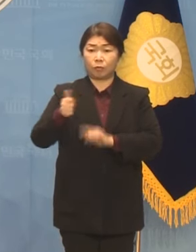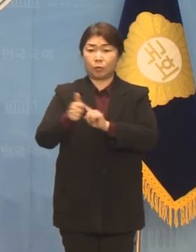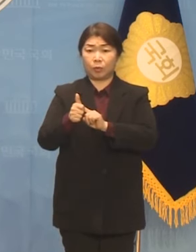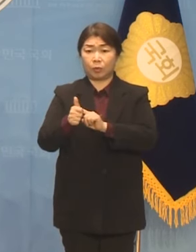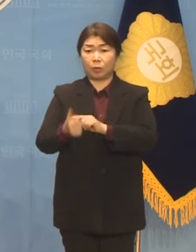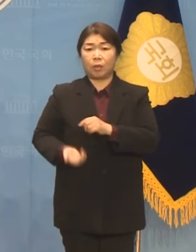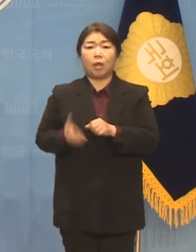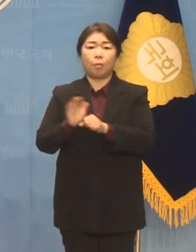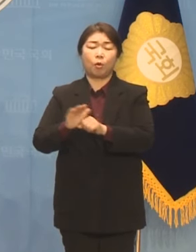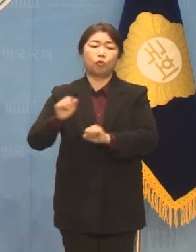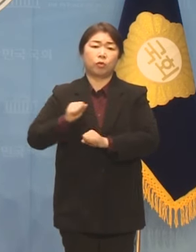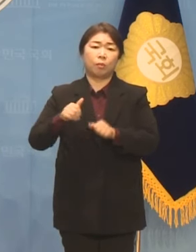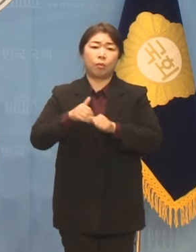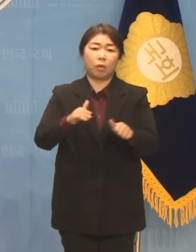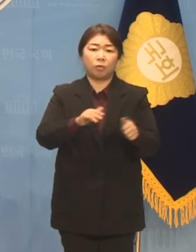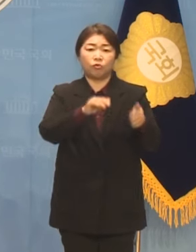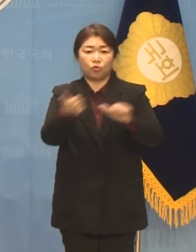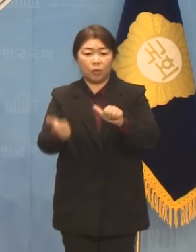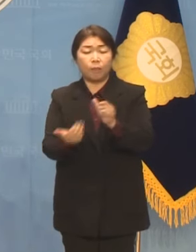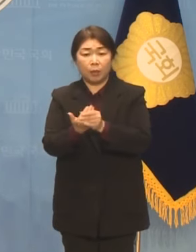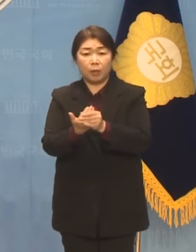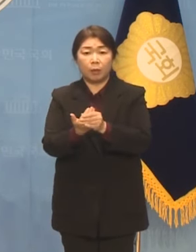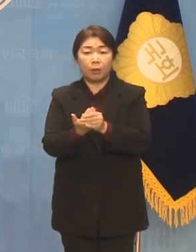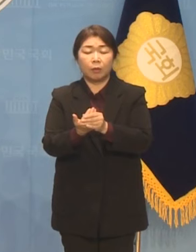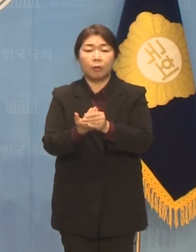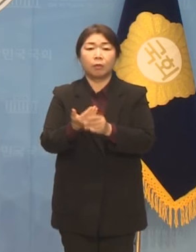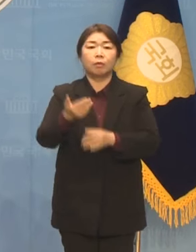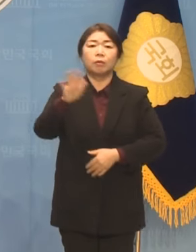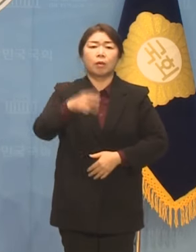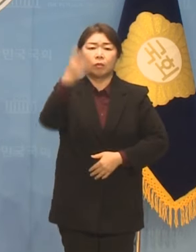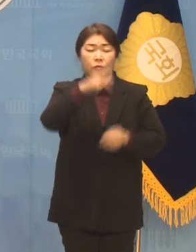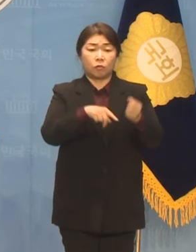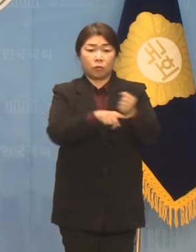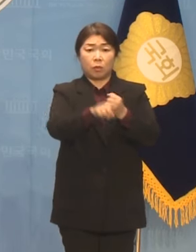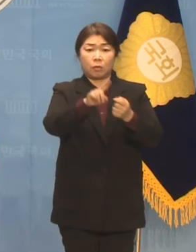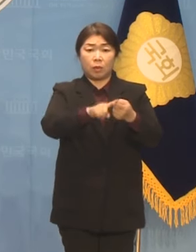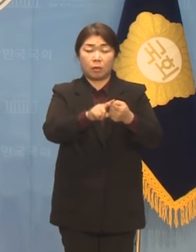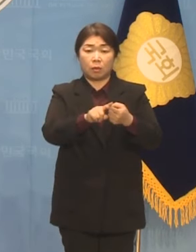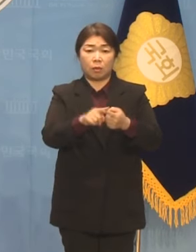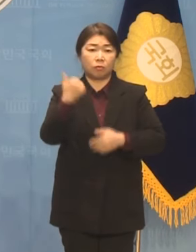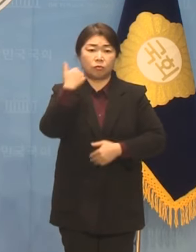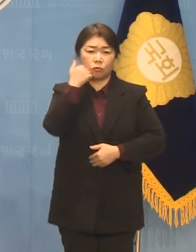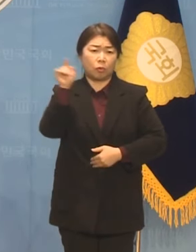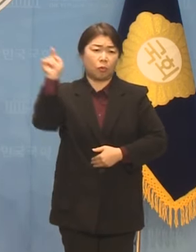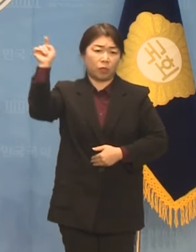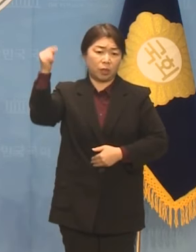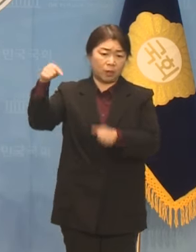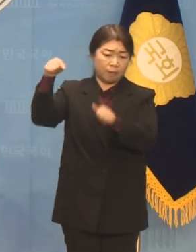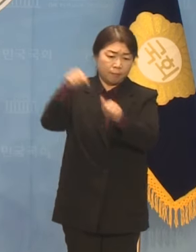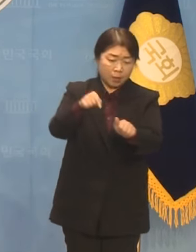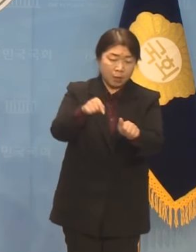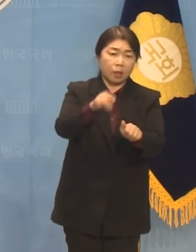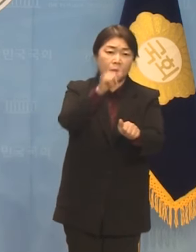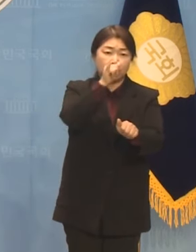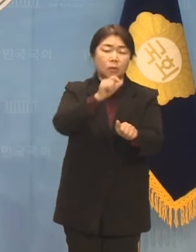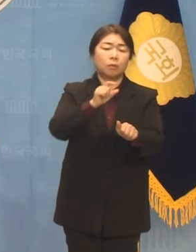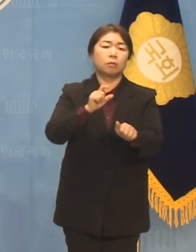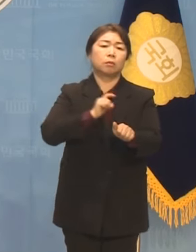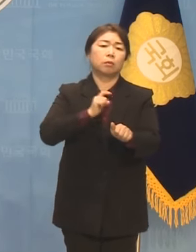계절이 바뀌는 동안 최상병의 사망 원인을 찾는 수사에 외압이 있었다는 의혹만 난무합니다.